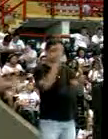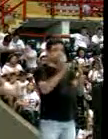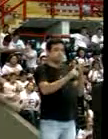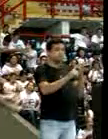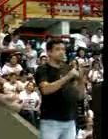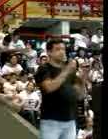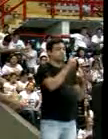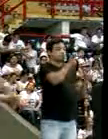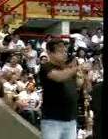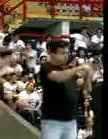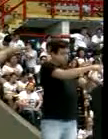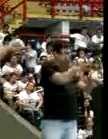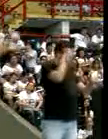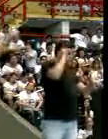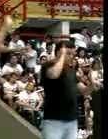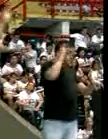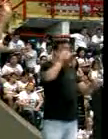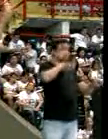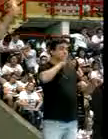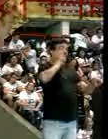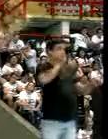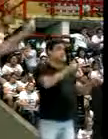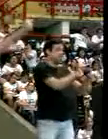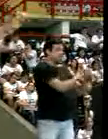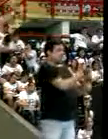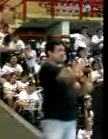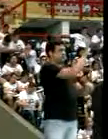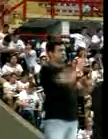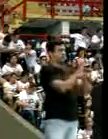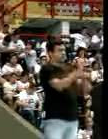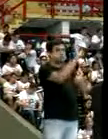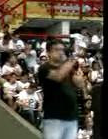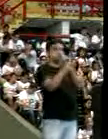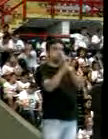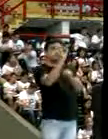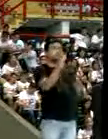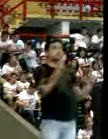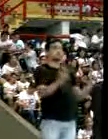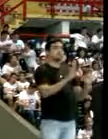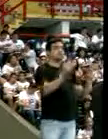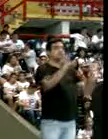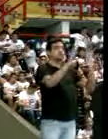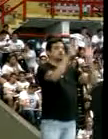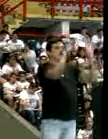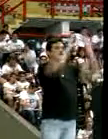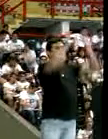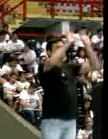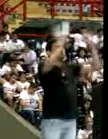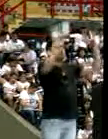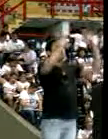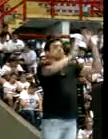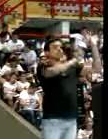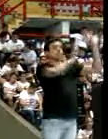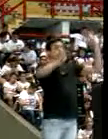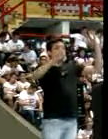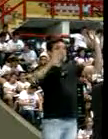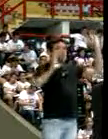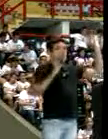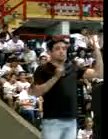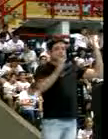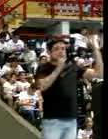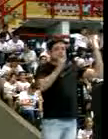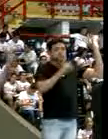a agropecuária jogam gases na atmosfera. Que gases são esses, por